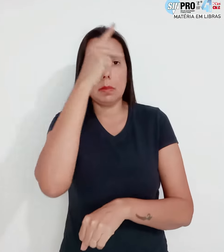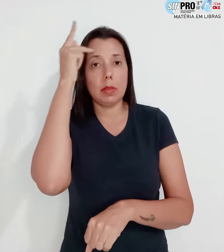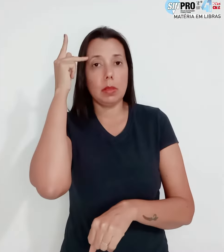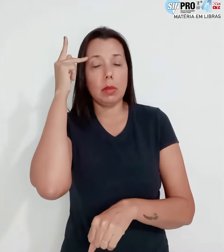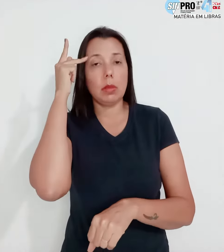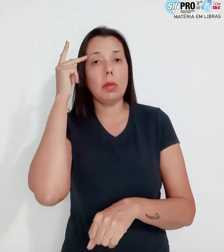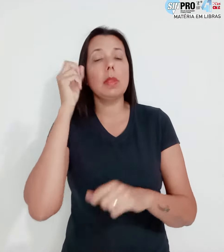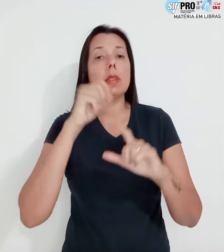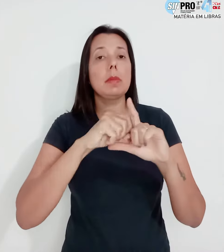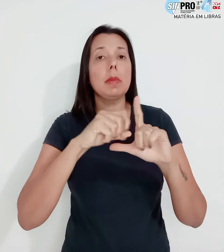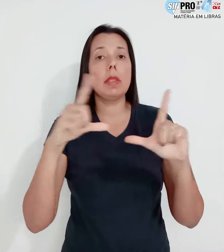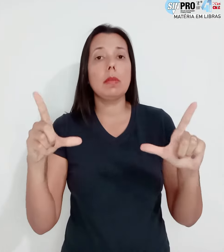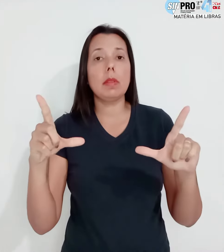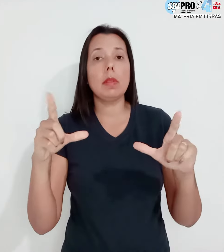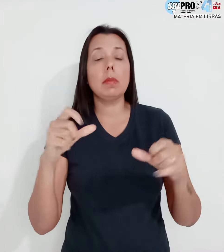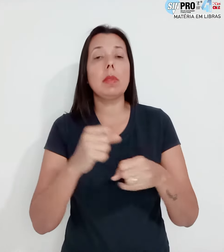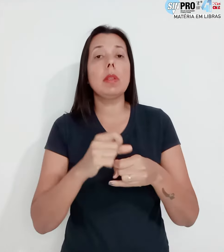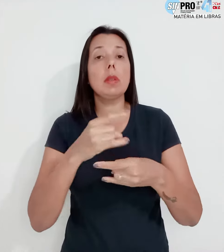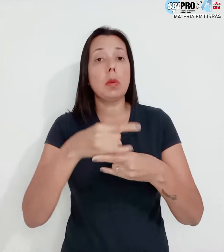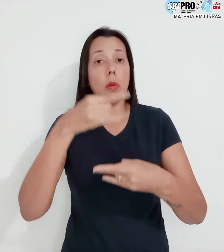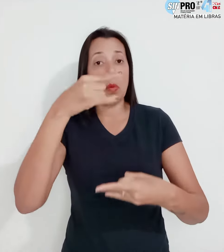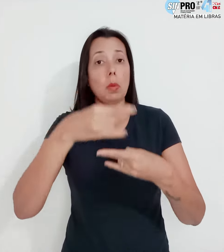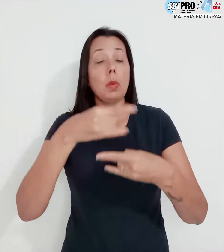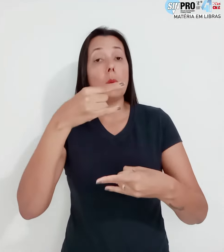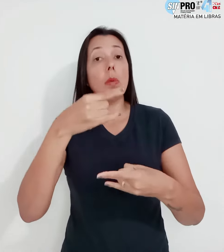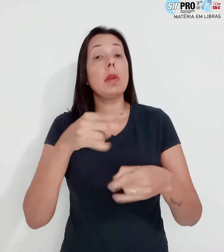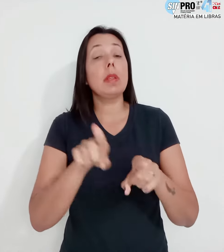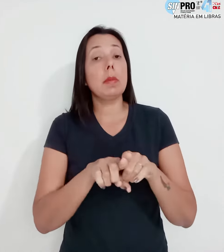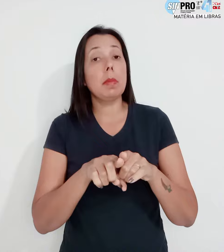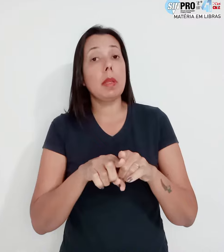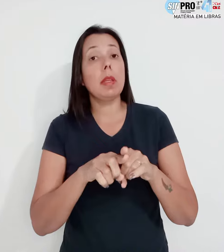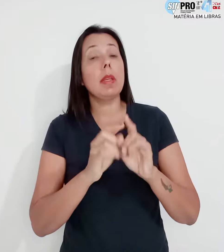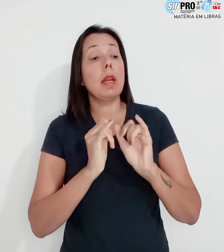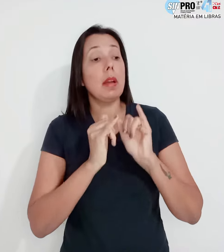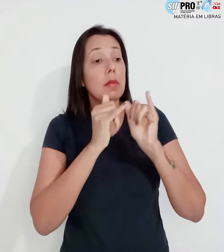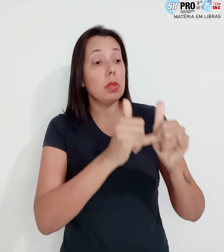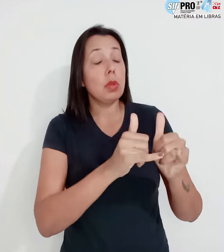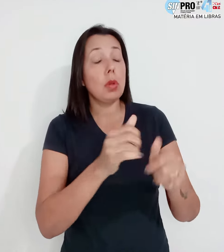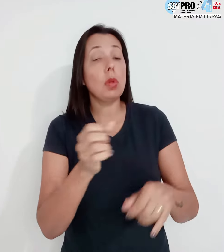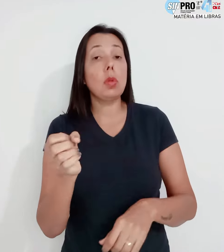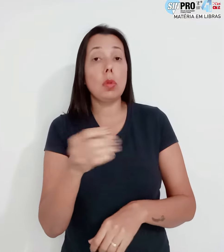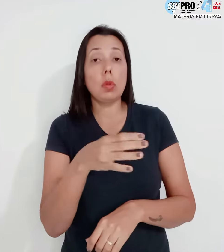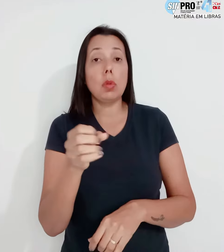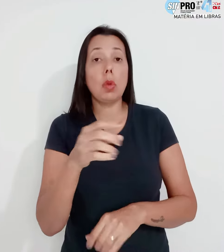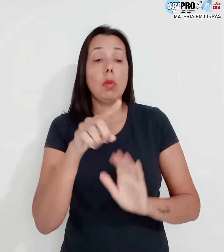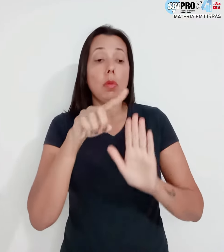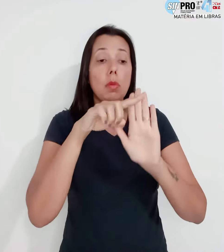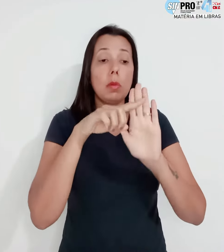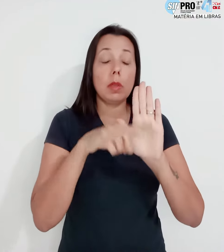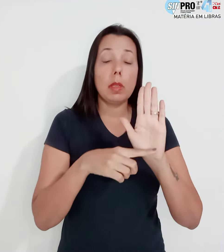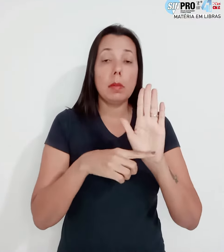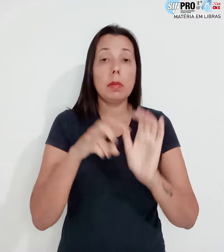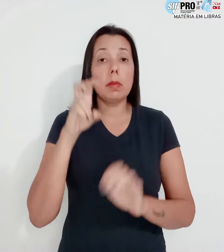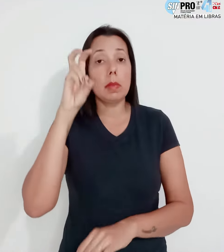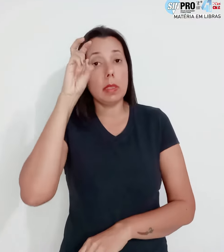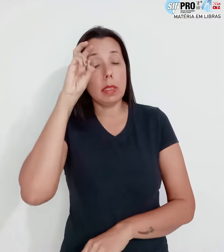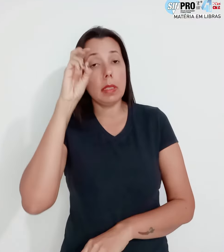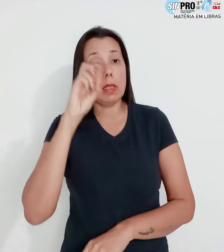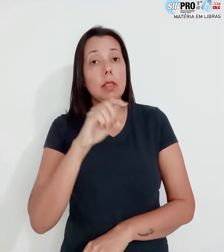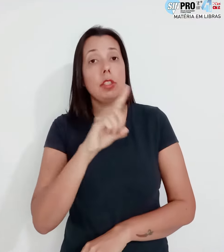à plataforma Google Match e comunicou novo cronograma ainda nesta quinta-feira, 25